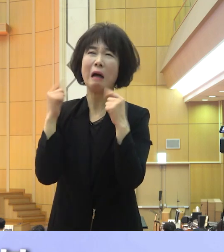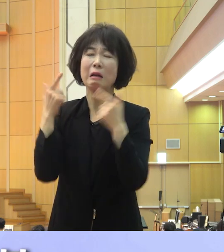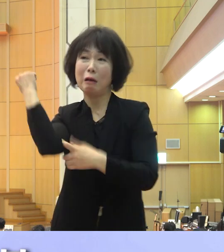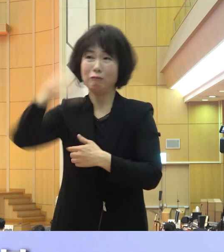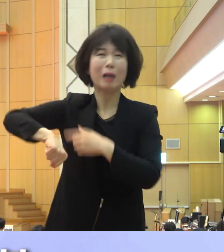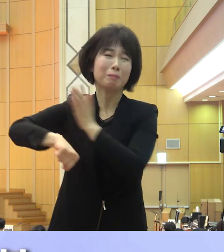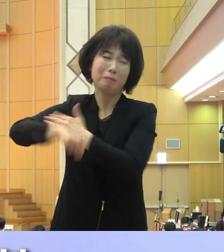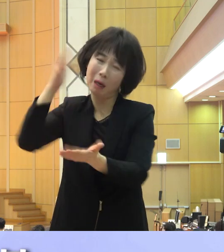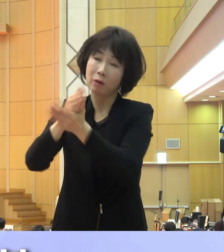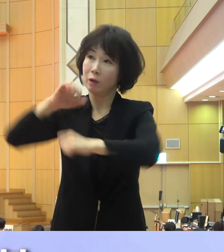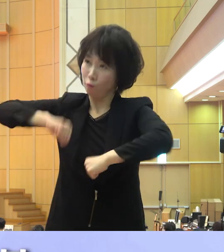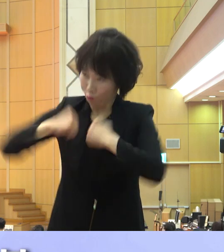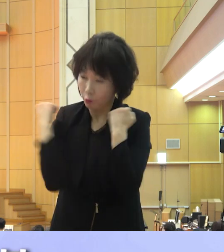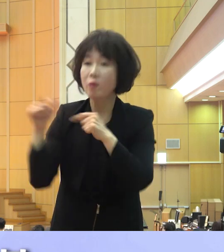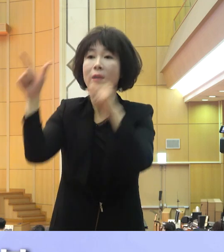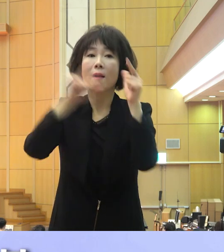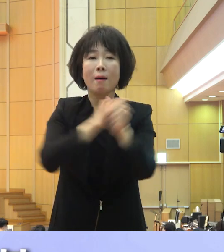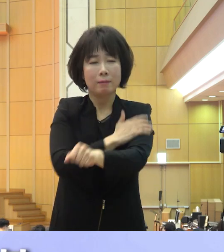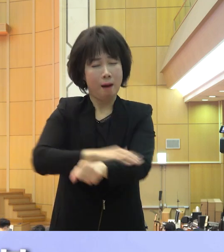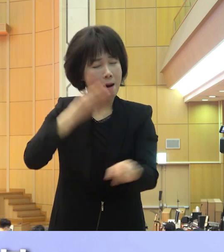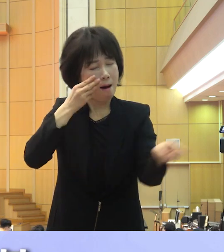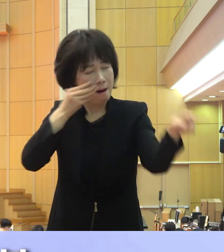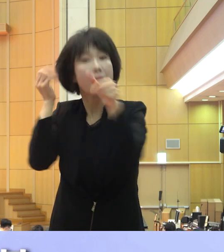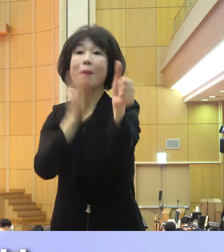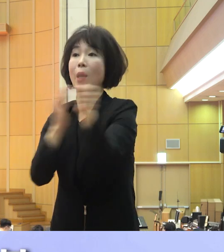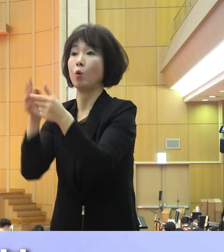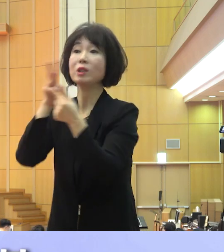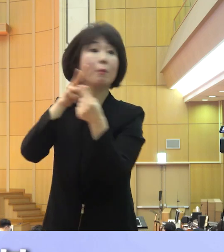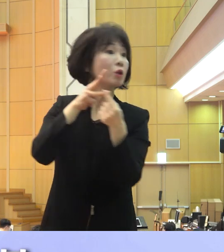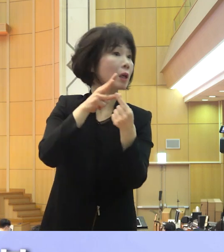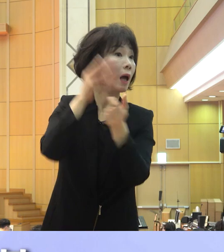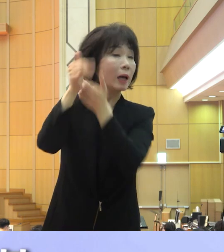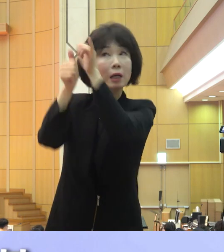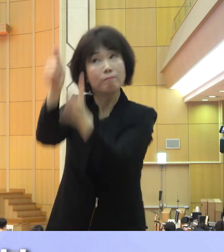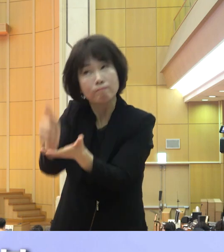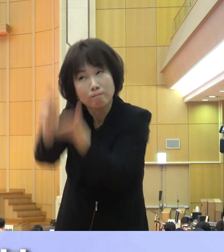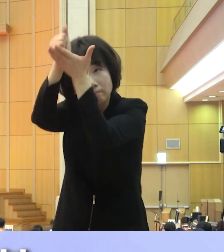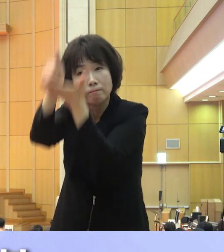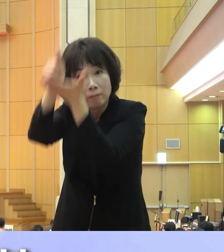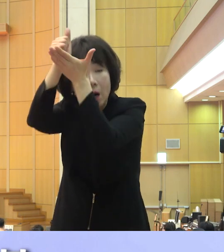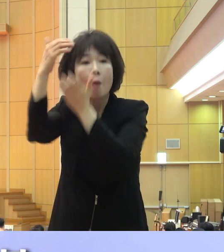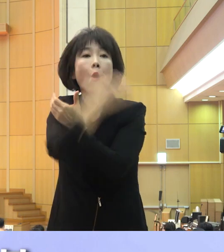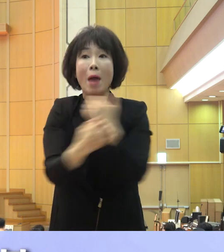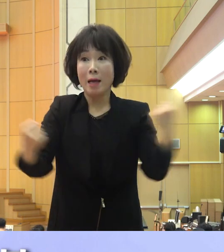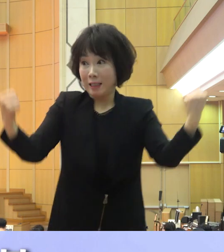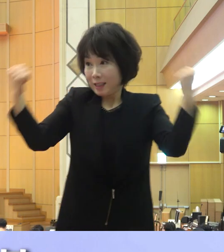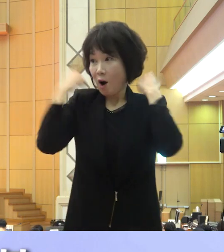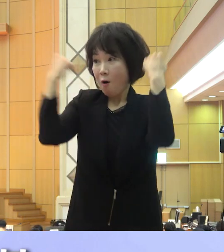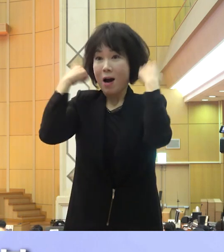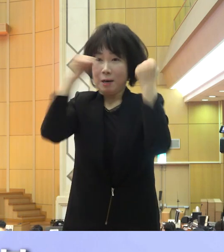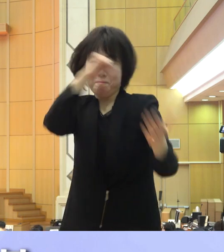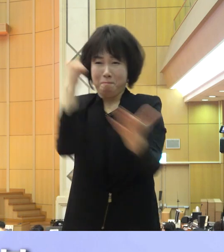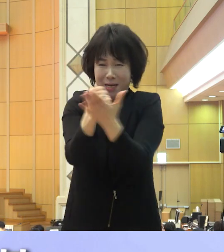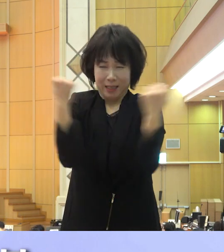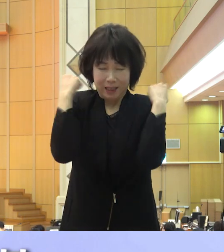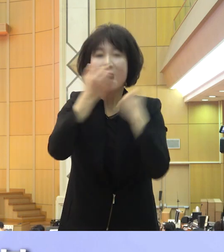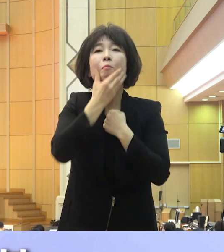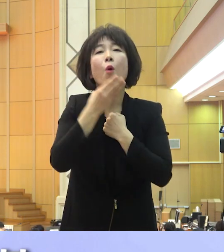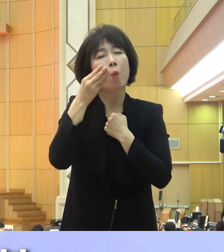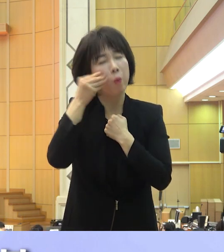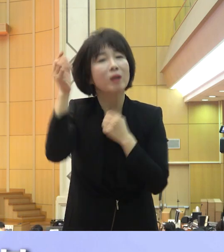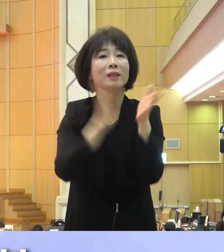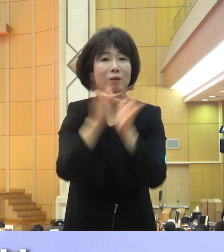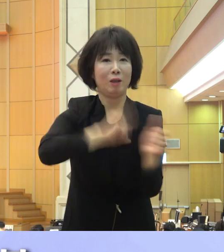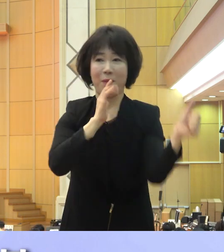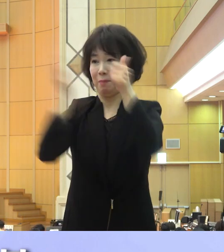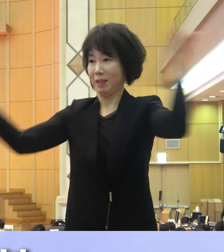순종하고 말씀대로 살아서 범사가 잘 되길 바라고, 하나님 잘 섬겨서 건강 가운데 복되게